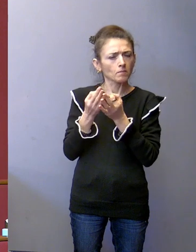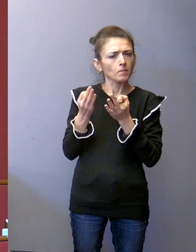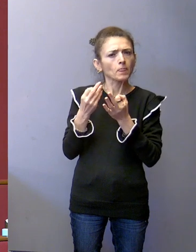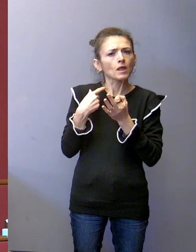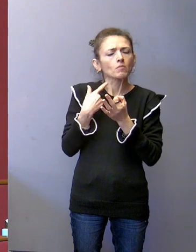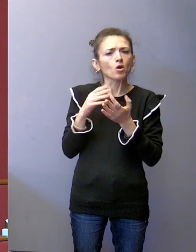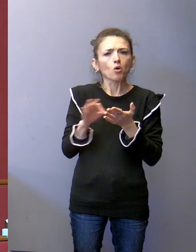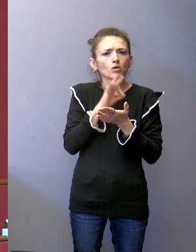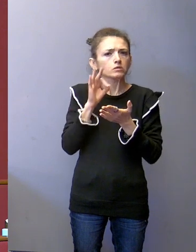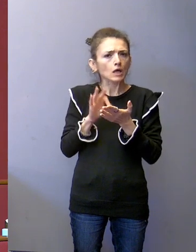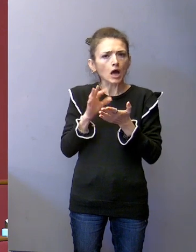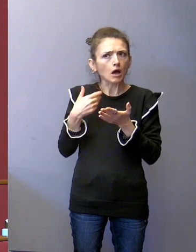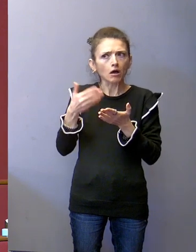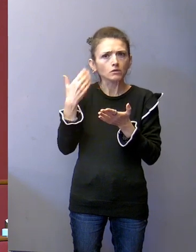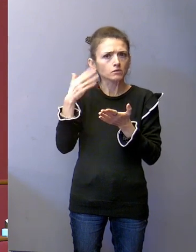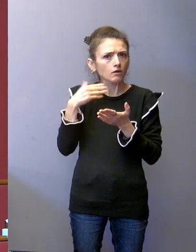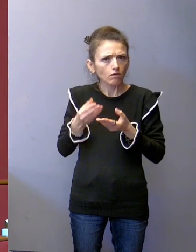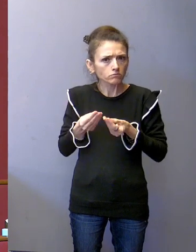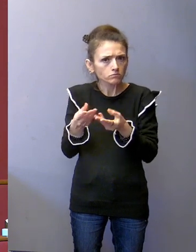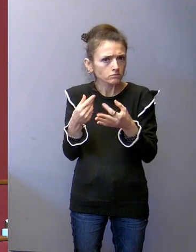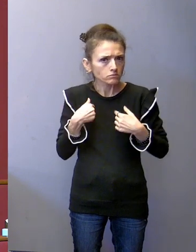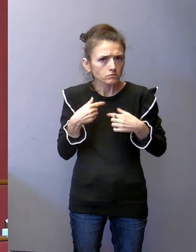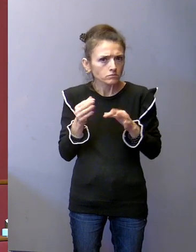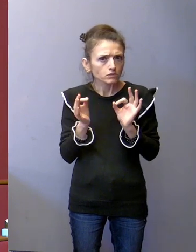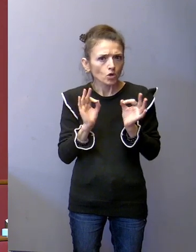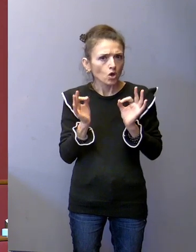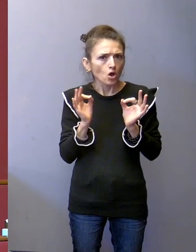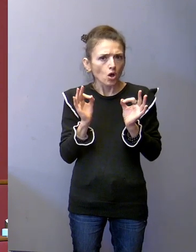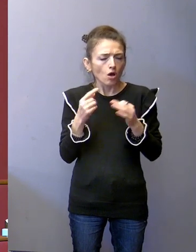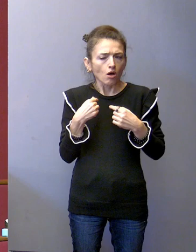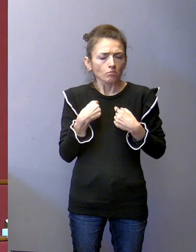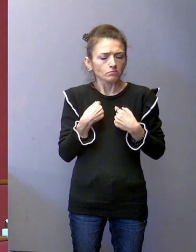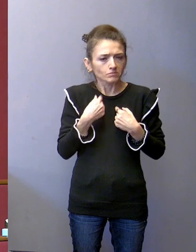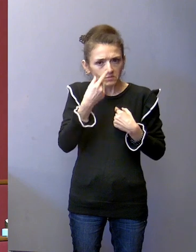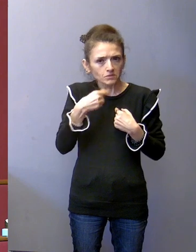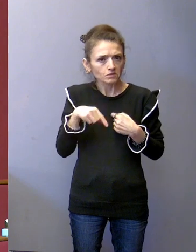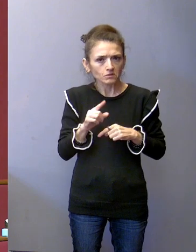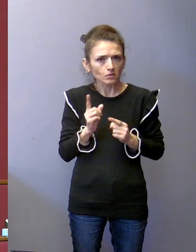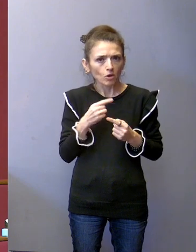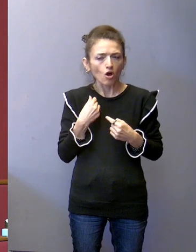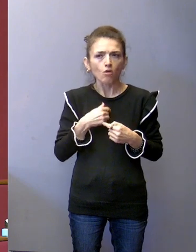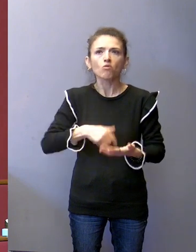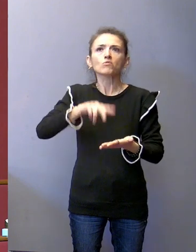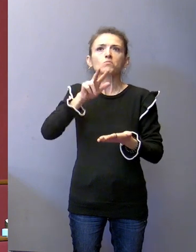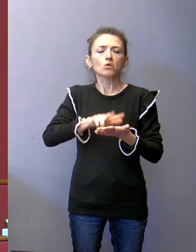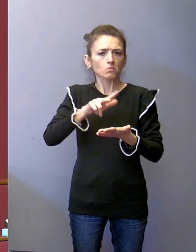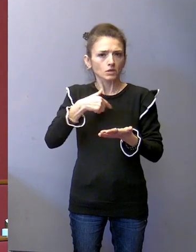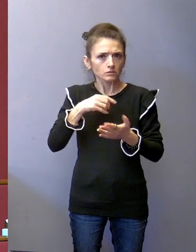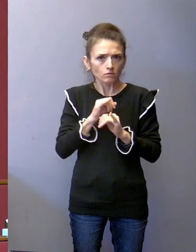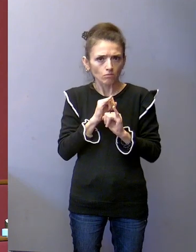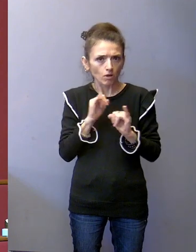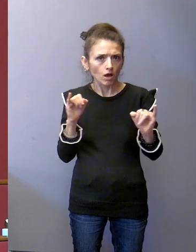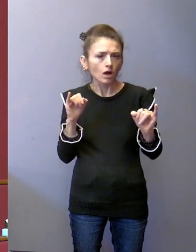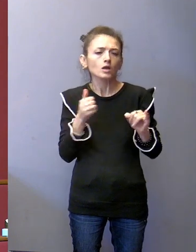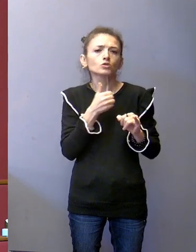non ho dato quelle date a cui Faceva riferimento perché non sono avvezzo a farlo che non sono mai fatto promesse se